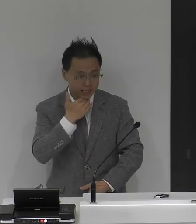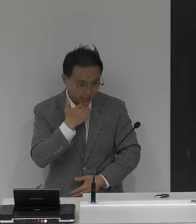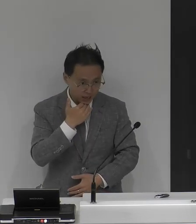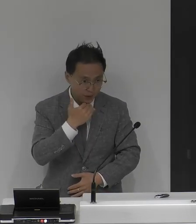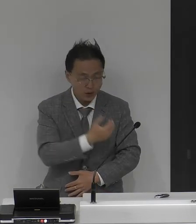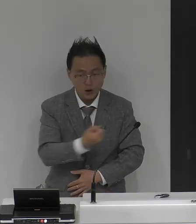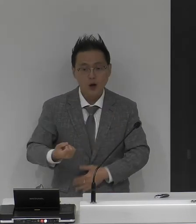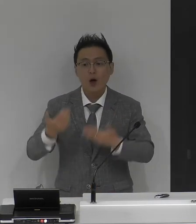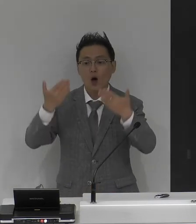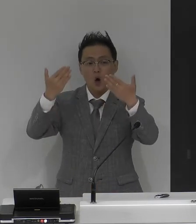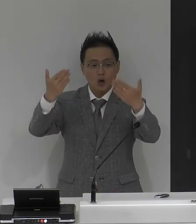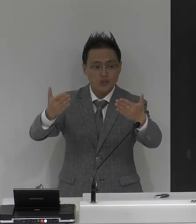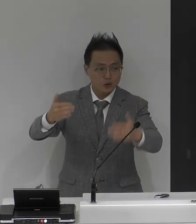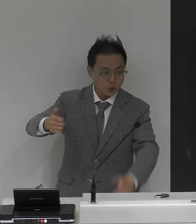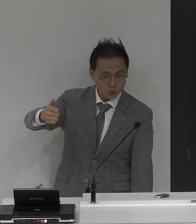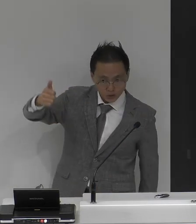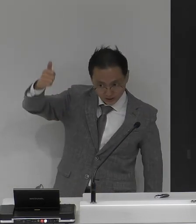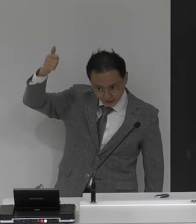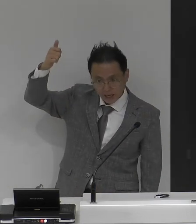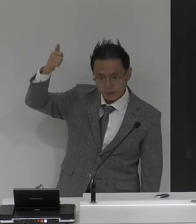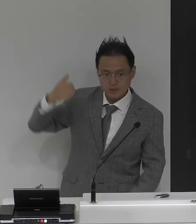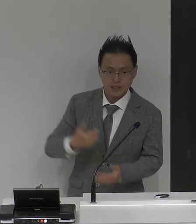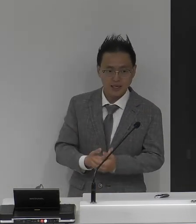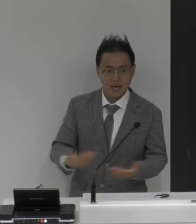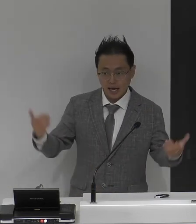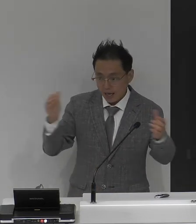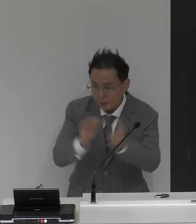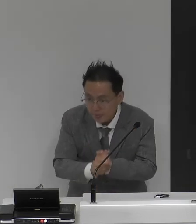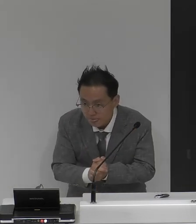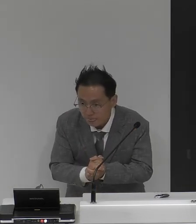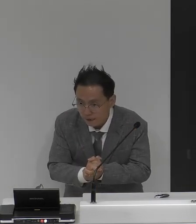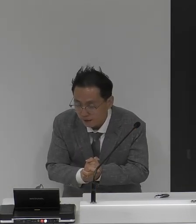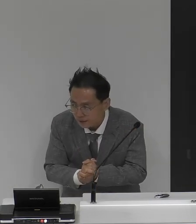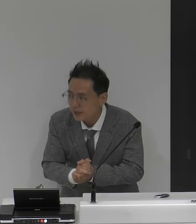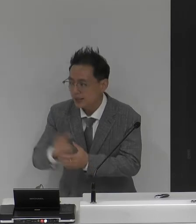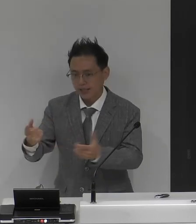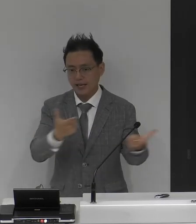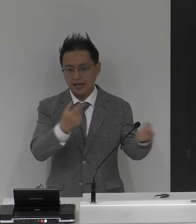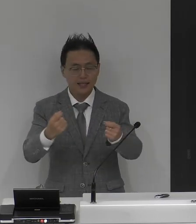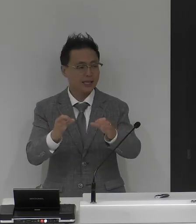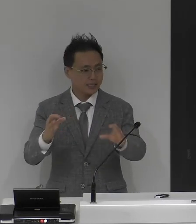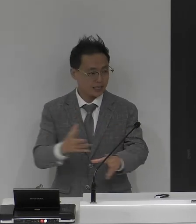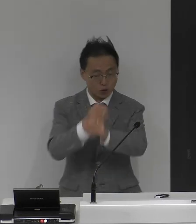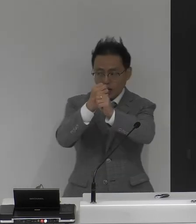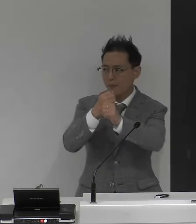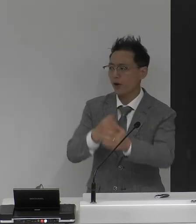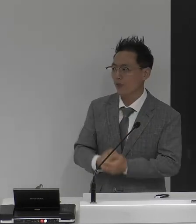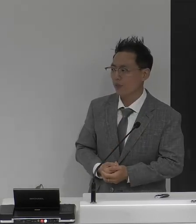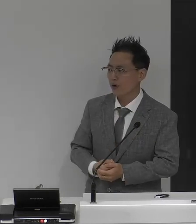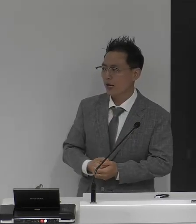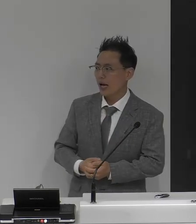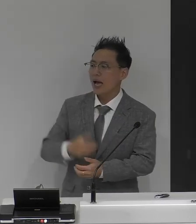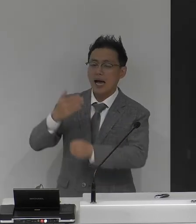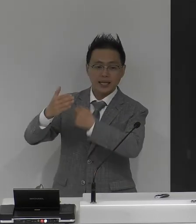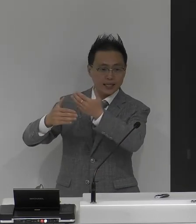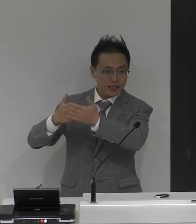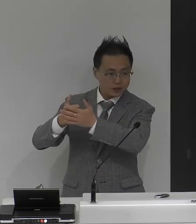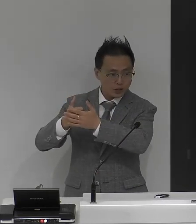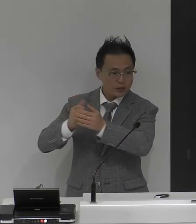기대하며 헌신으로 나아갑시다. 아멘. 간단하게 제가 요약하면 하나님께서